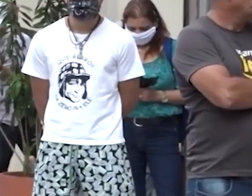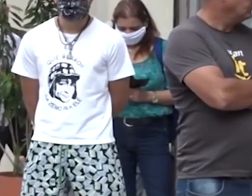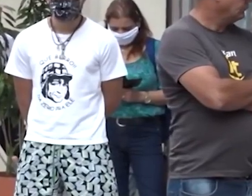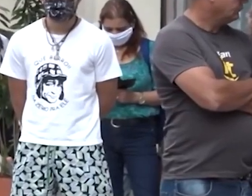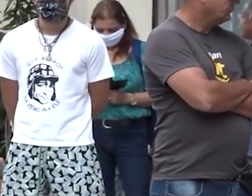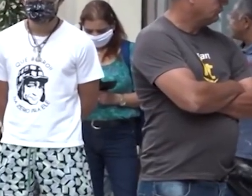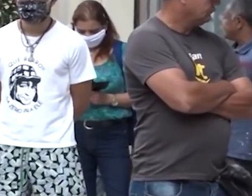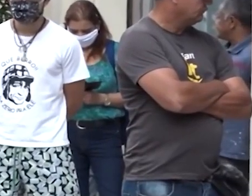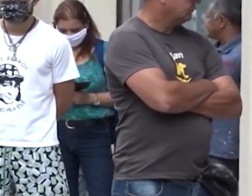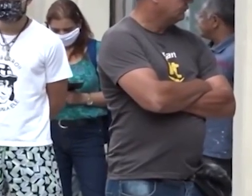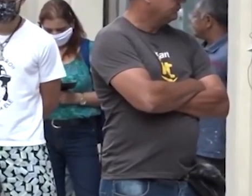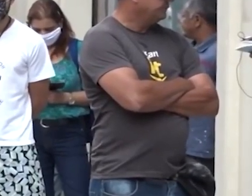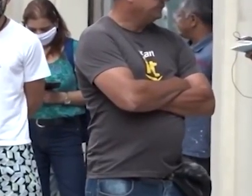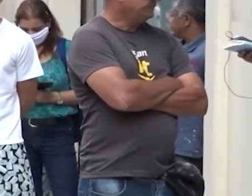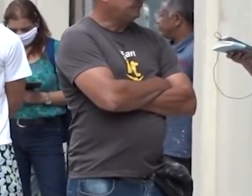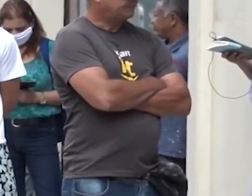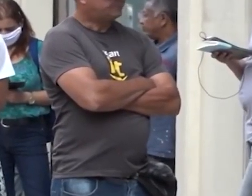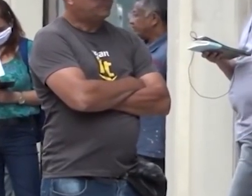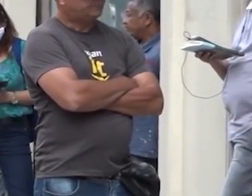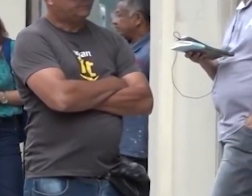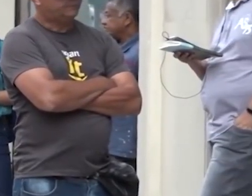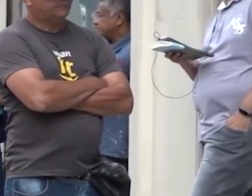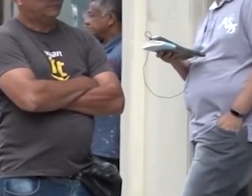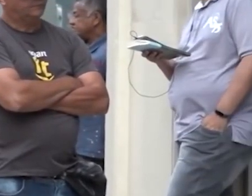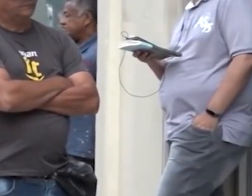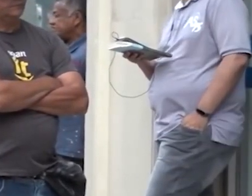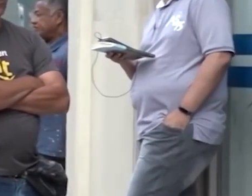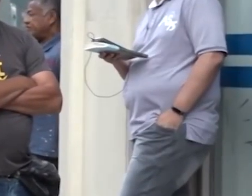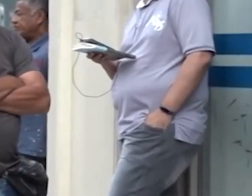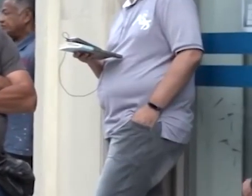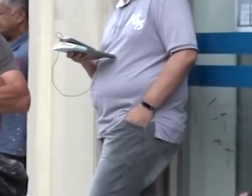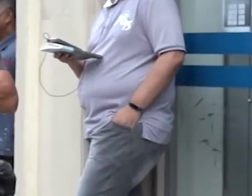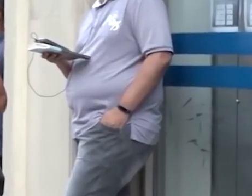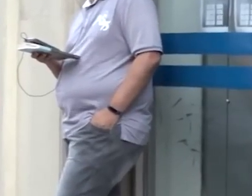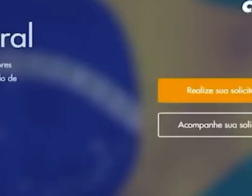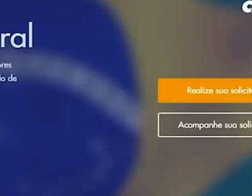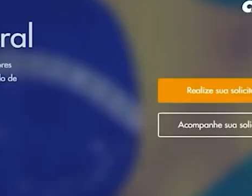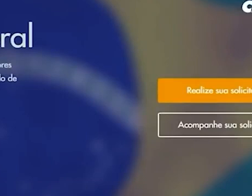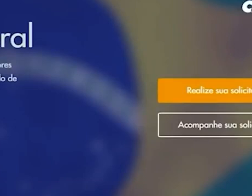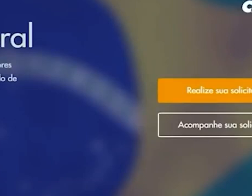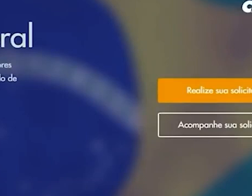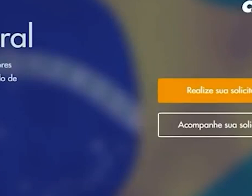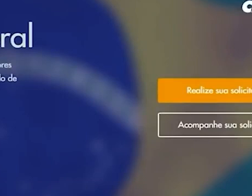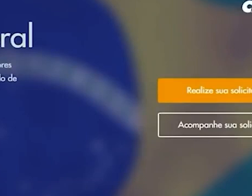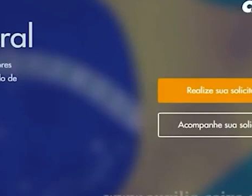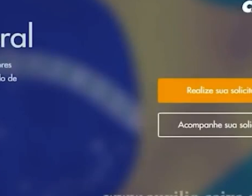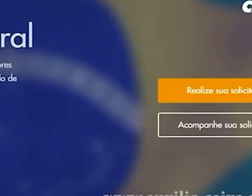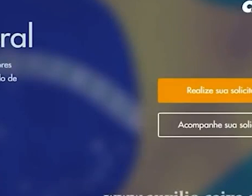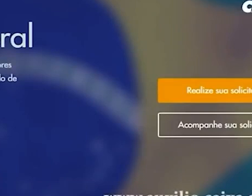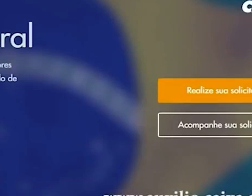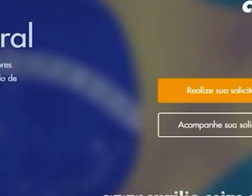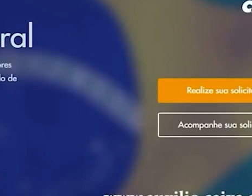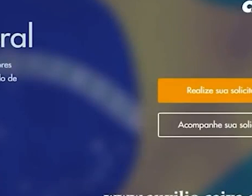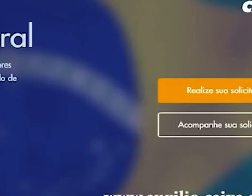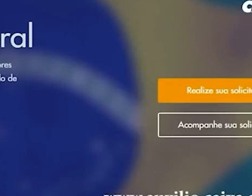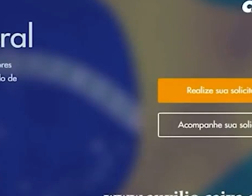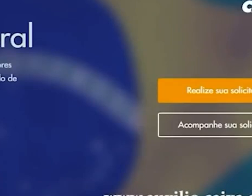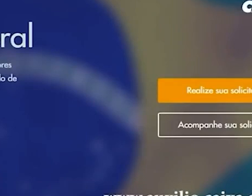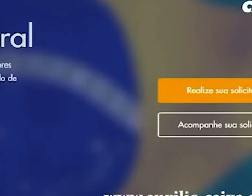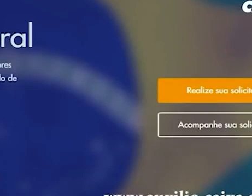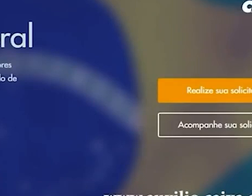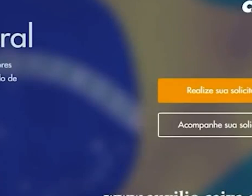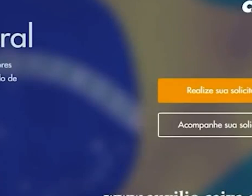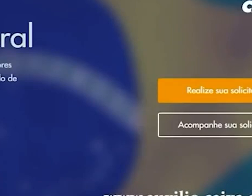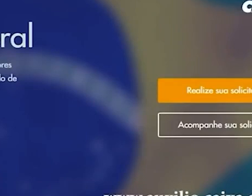150 250 ou 375 reais a consulta pode ser feita no site